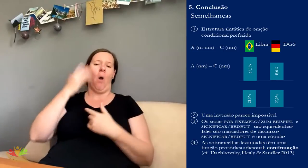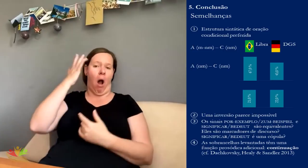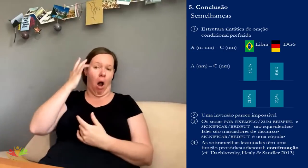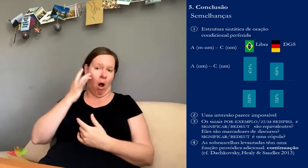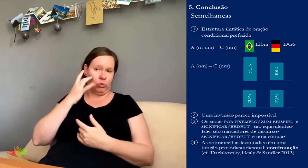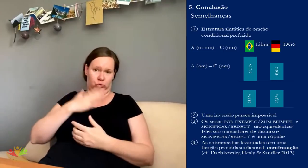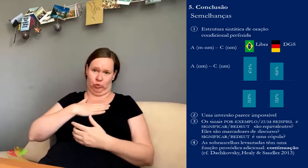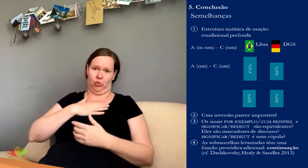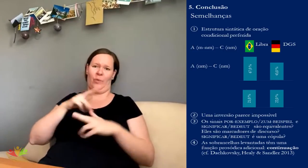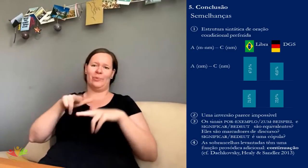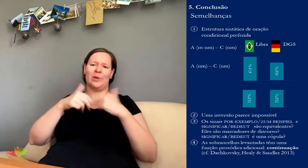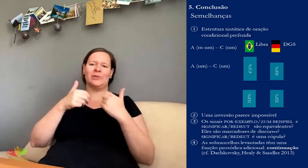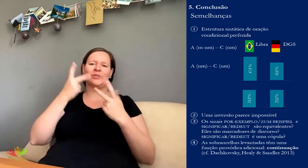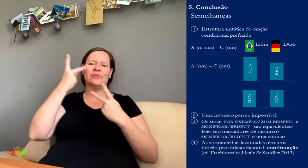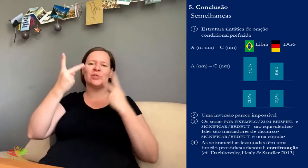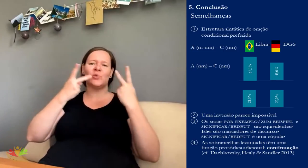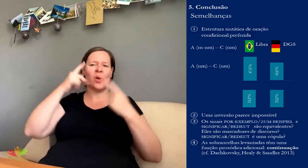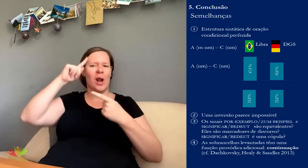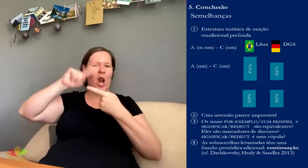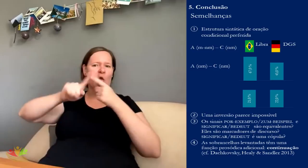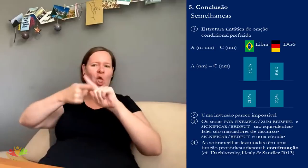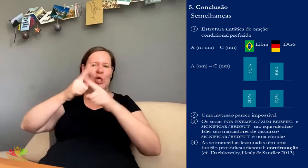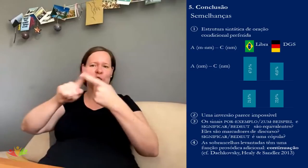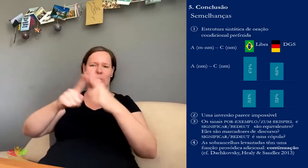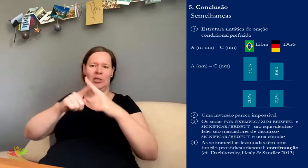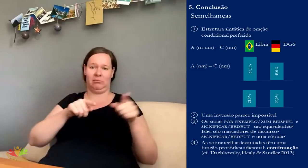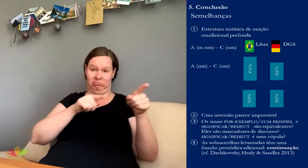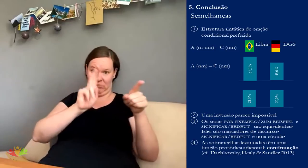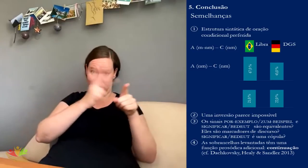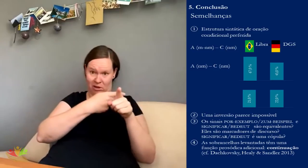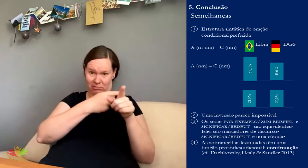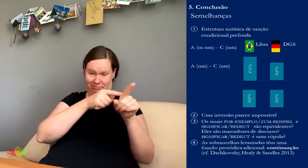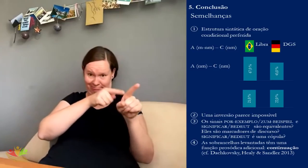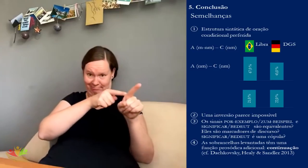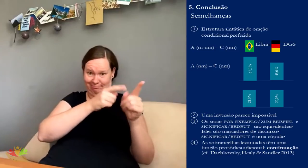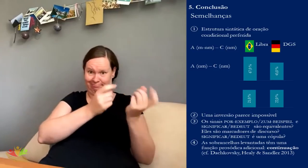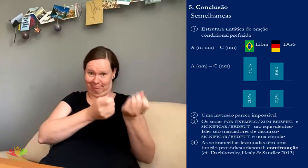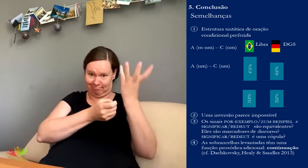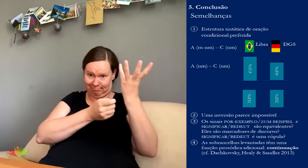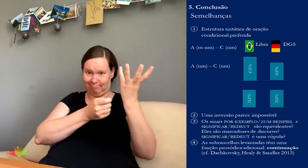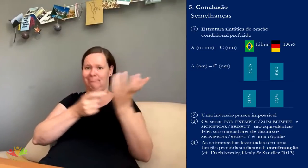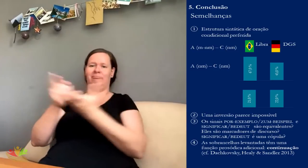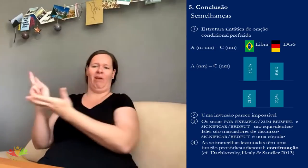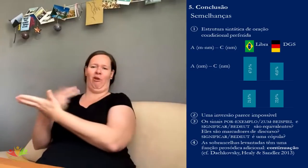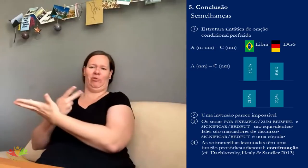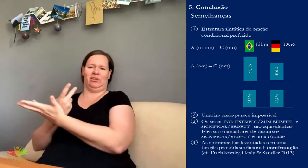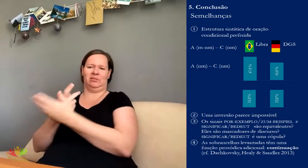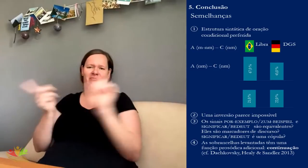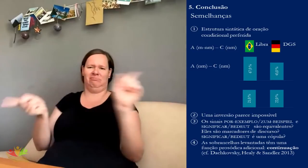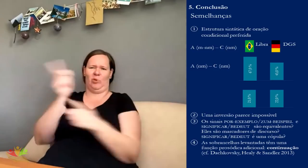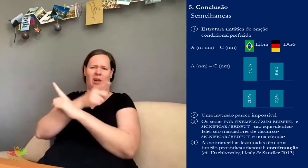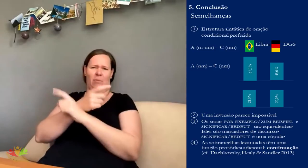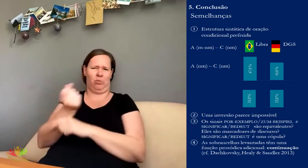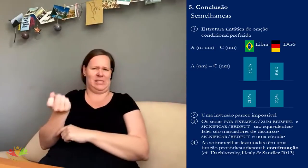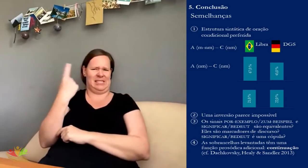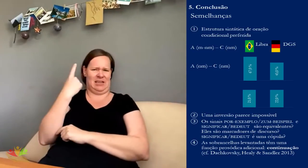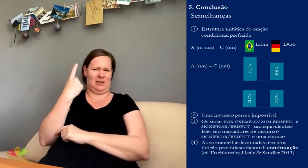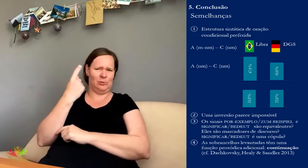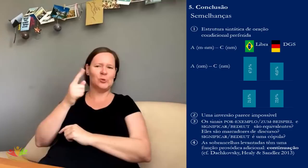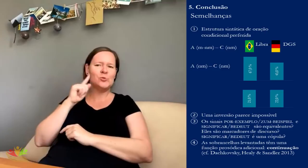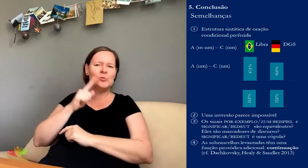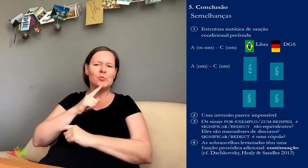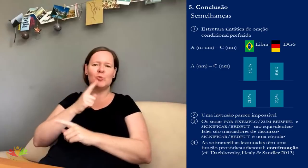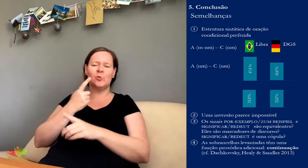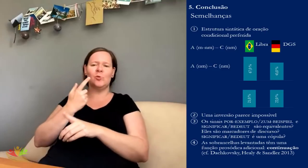estrutura canônica mesmo é de que a oração antecedente ela sempre tem que anteceder a oração principal, tem que